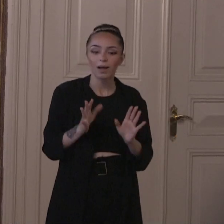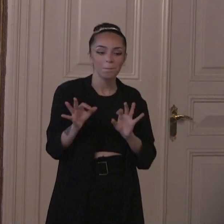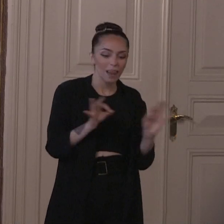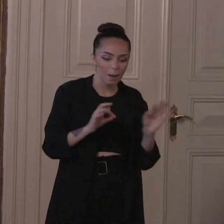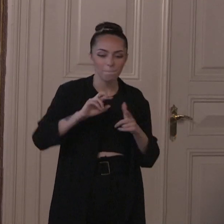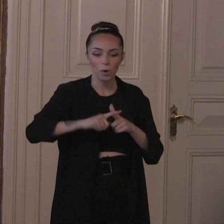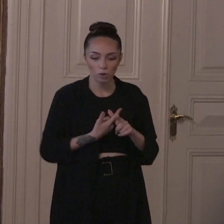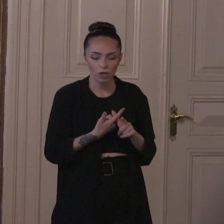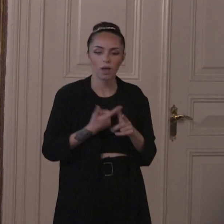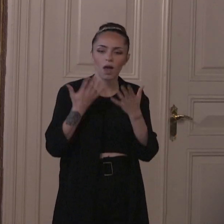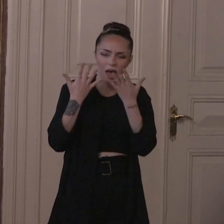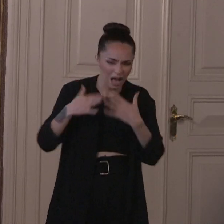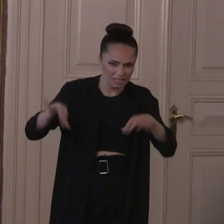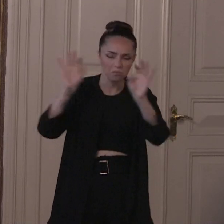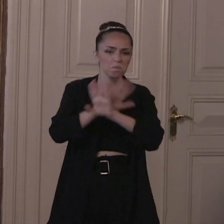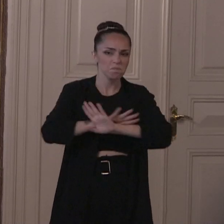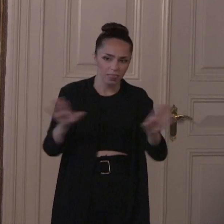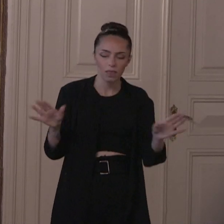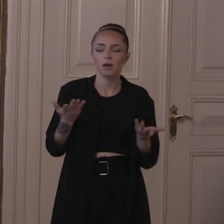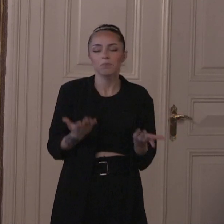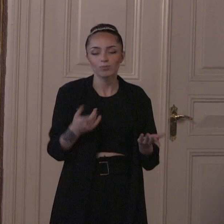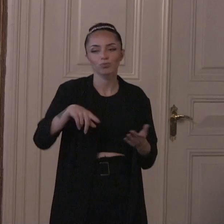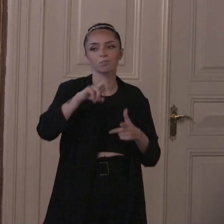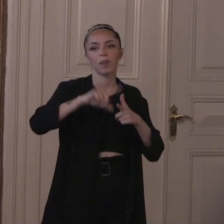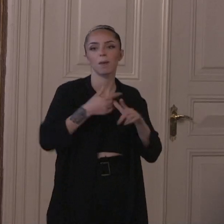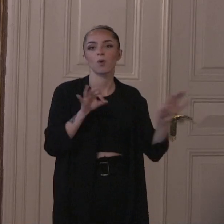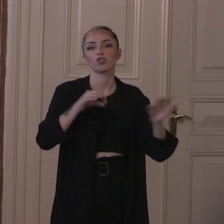planla projesi yapıldı. Bu planla projenin içerisinde